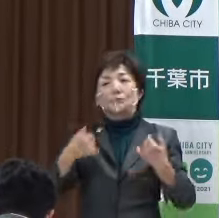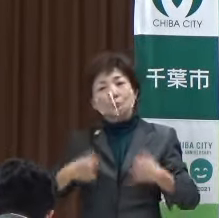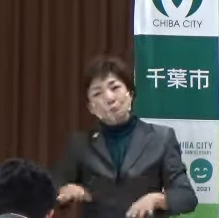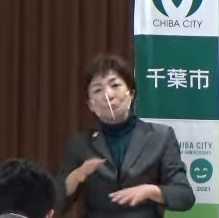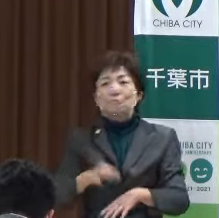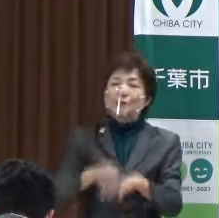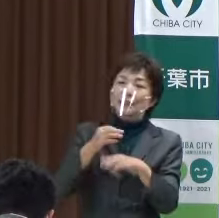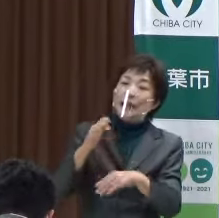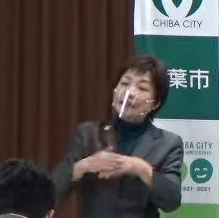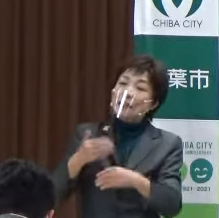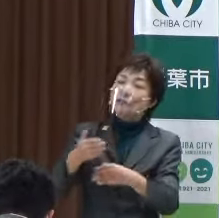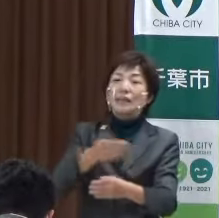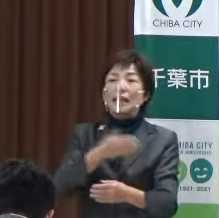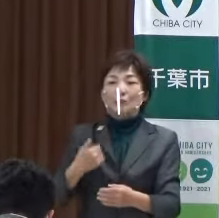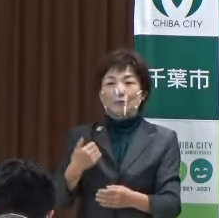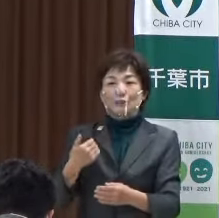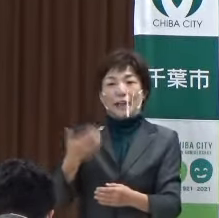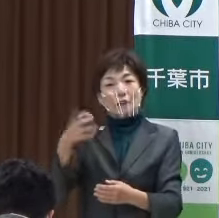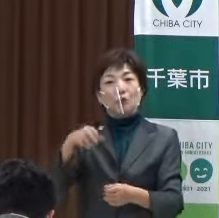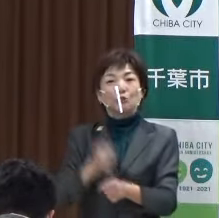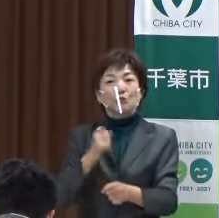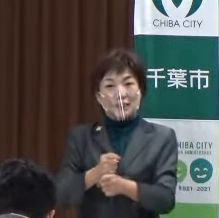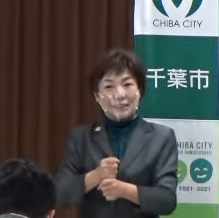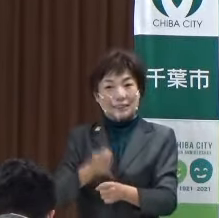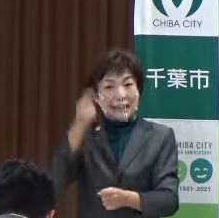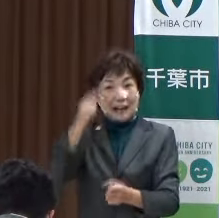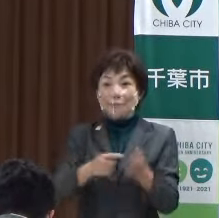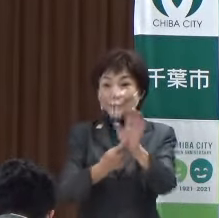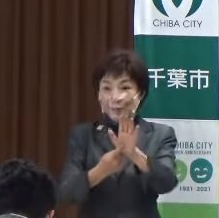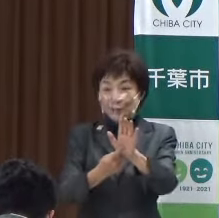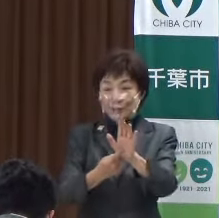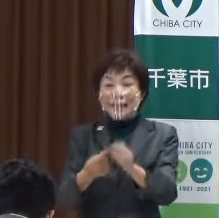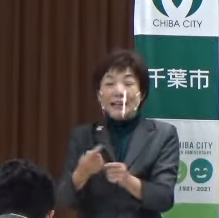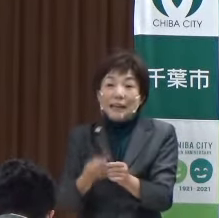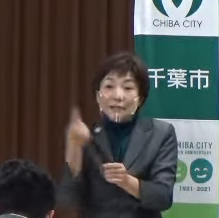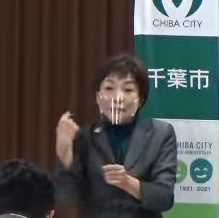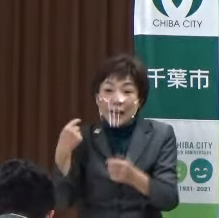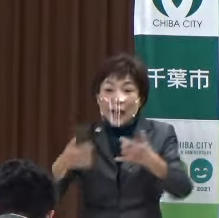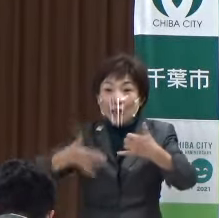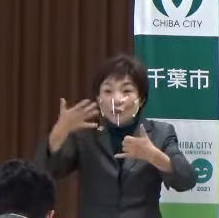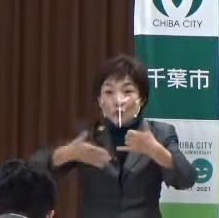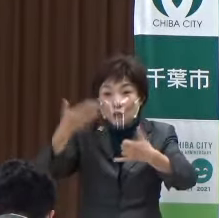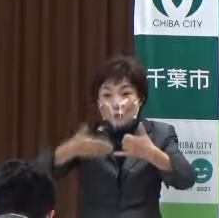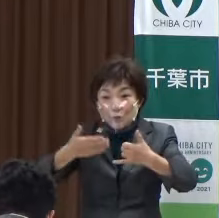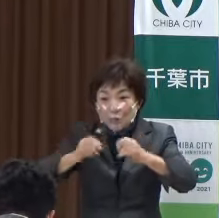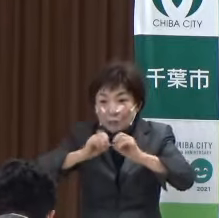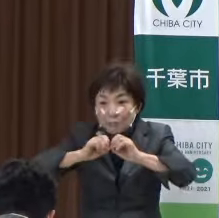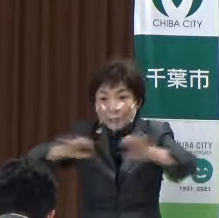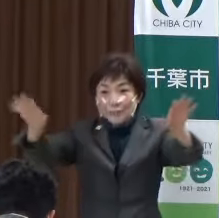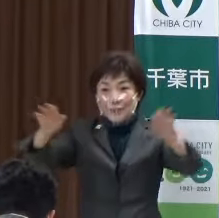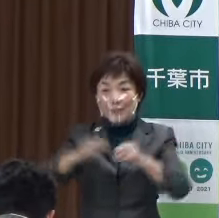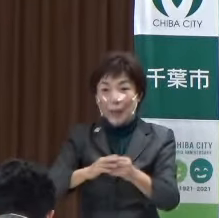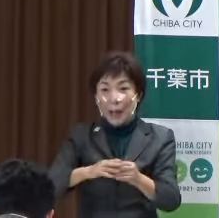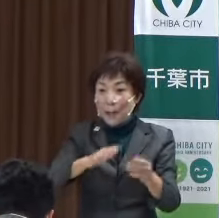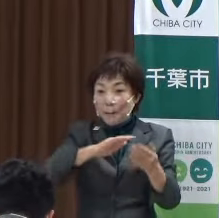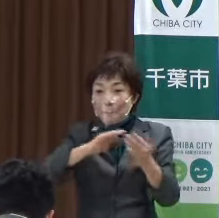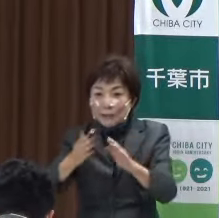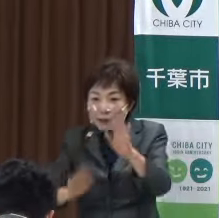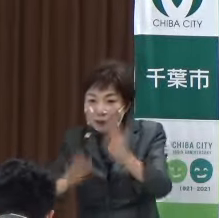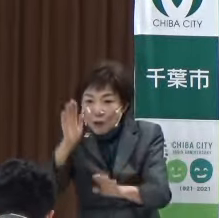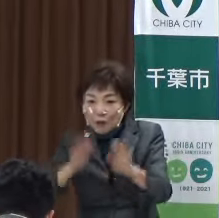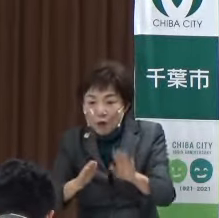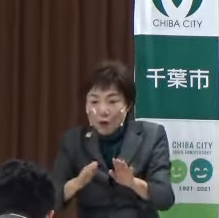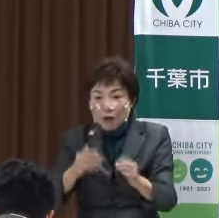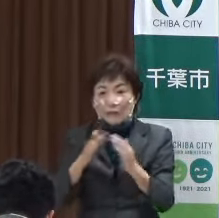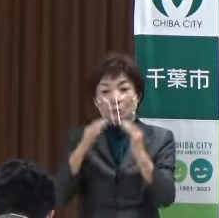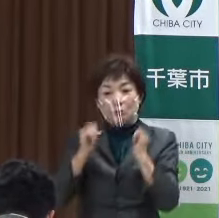所を作っていく、そうした中で、昨年、YouTube の配信を使ってですね、街状況